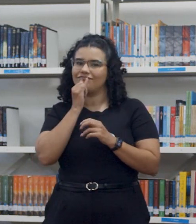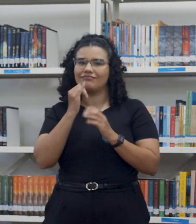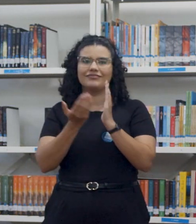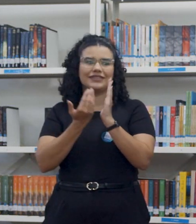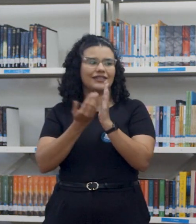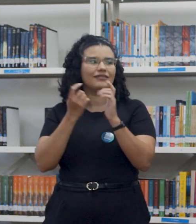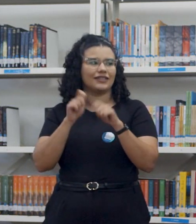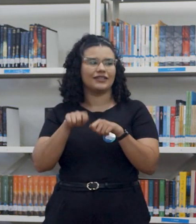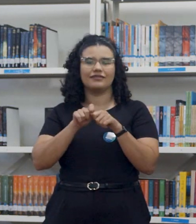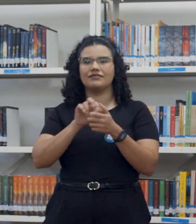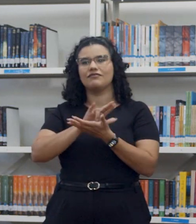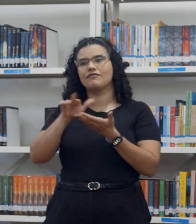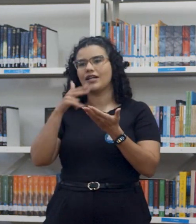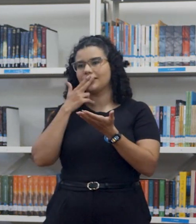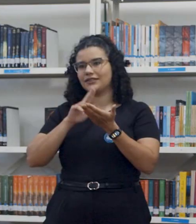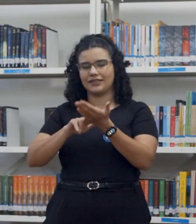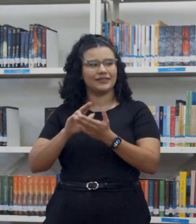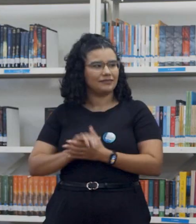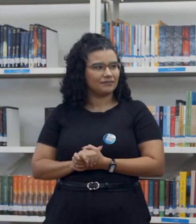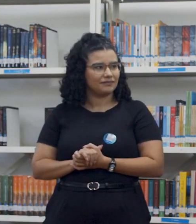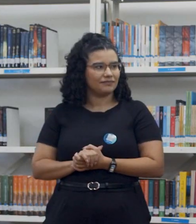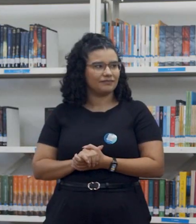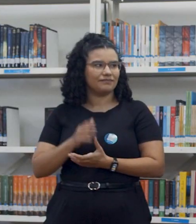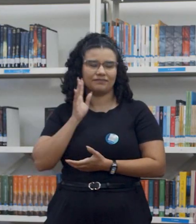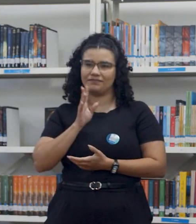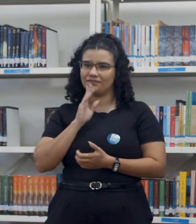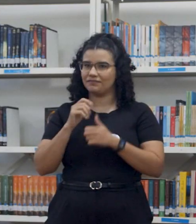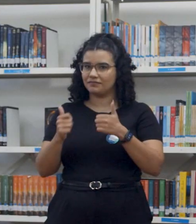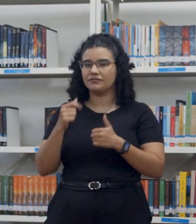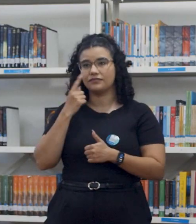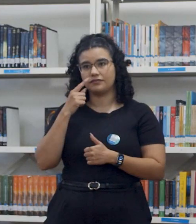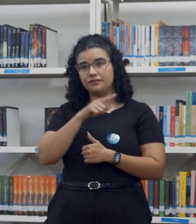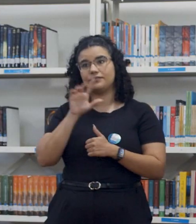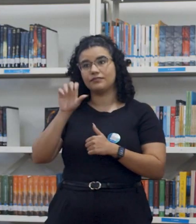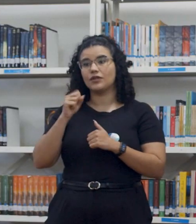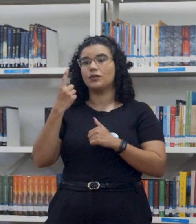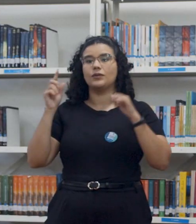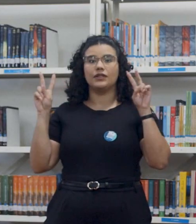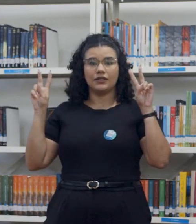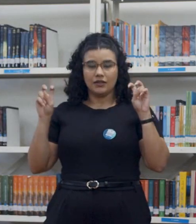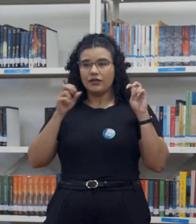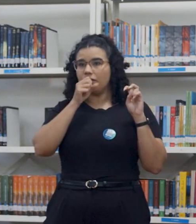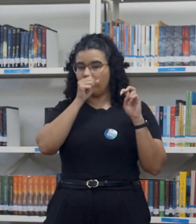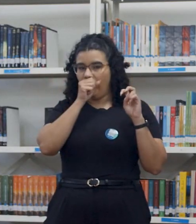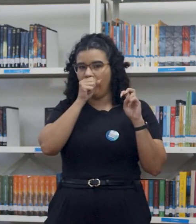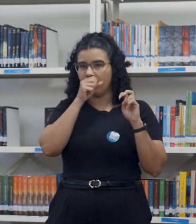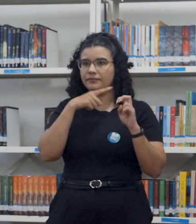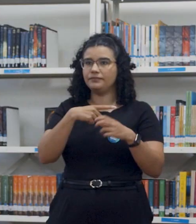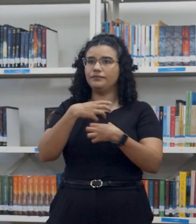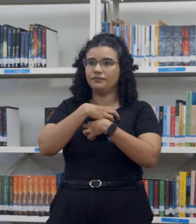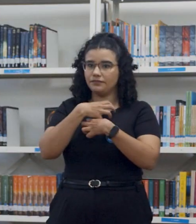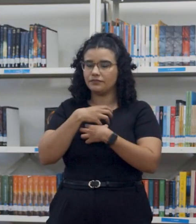escrever várias cartas para ela. Muito legal. Quer dizer, ela pegou o tema, que é a sensação do que